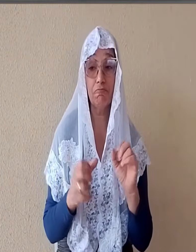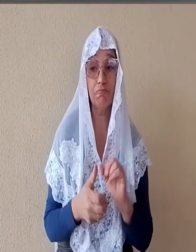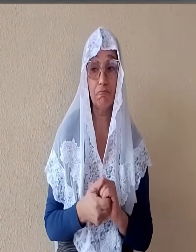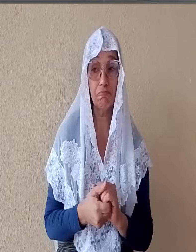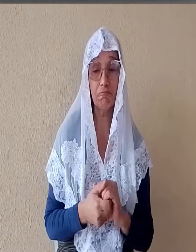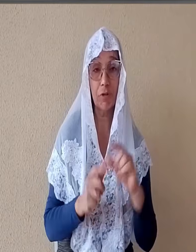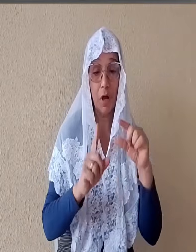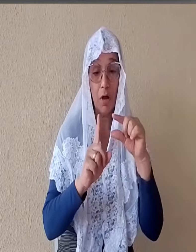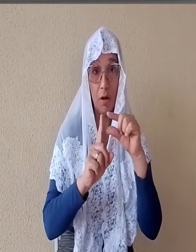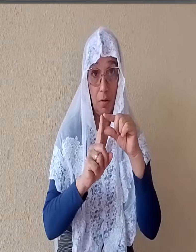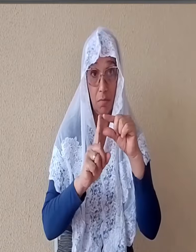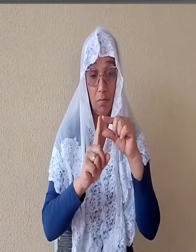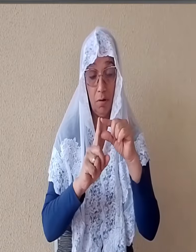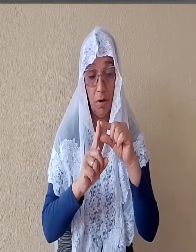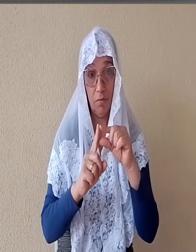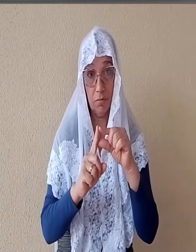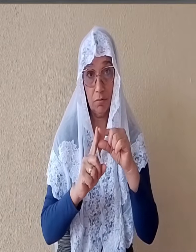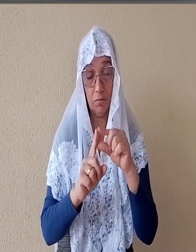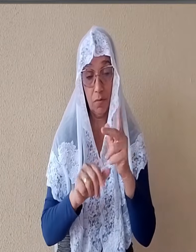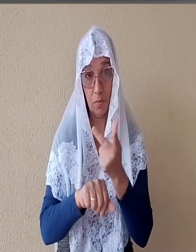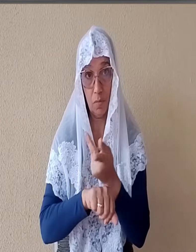Está no livro de...